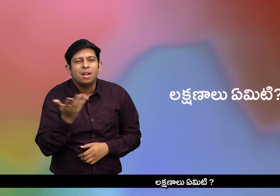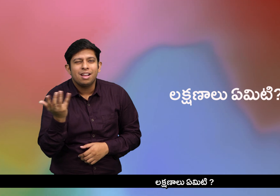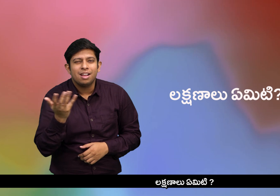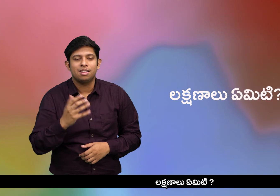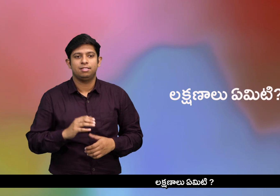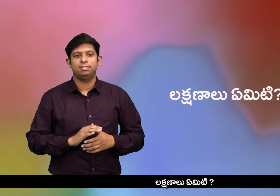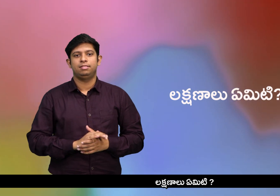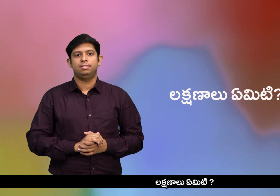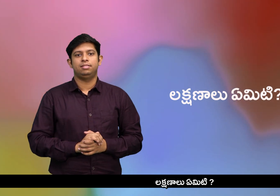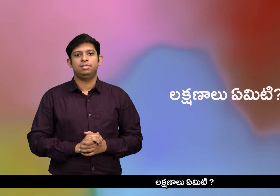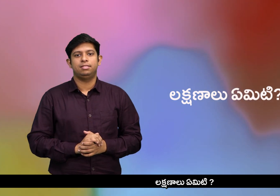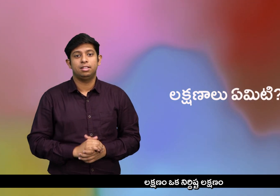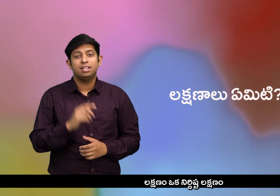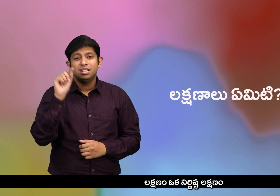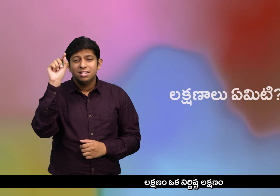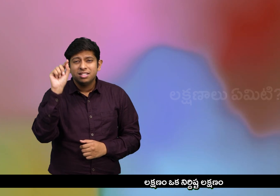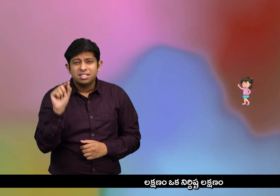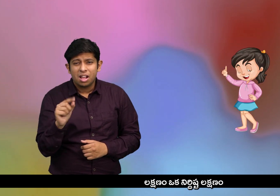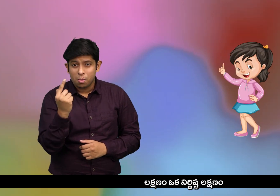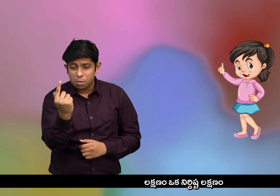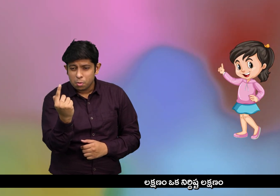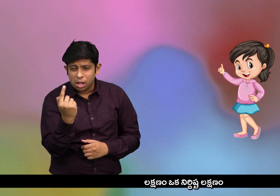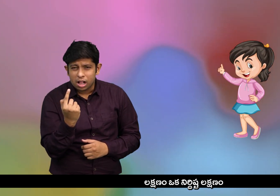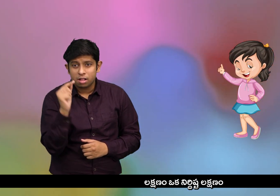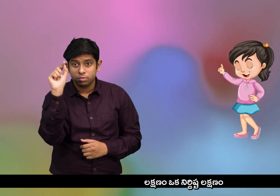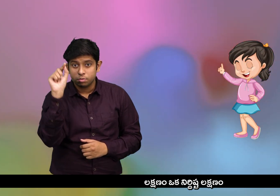లక్షణాలు ఏమిటి? లక్షణం ఒక నిర్దిష్ట లక్షణం